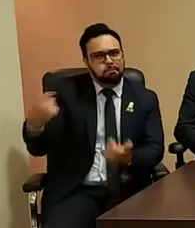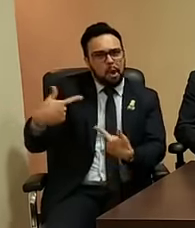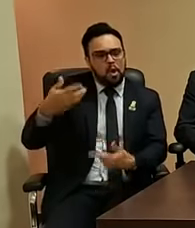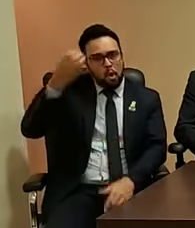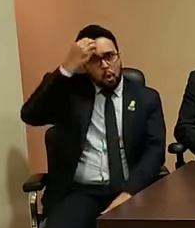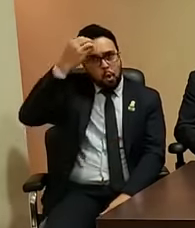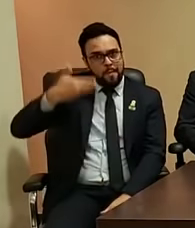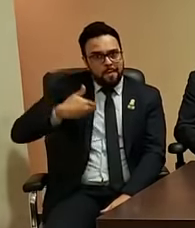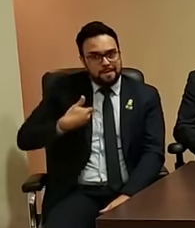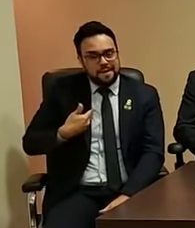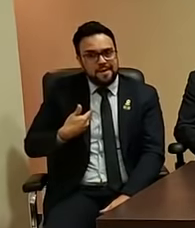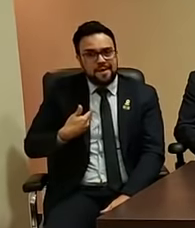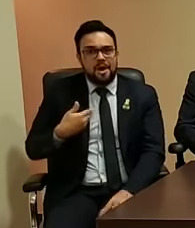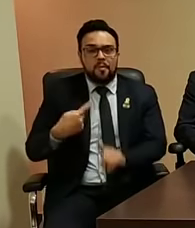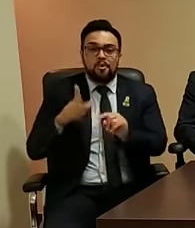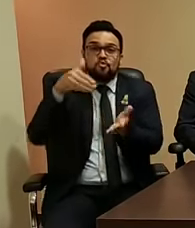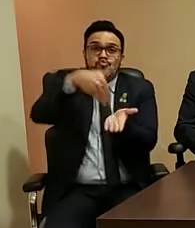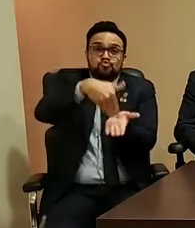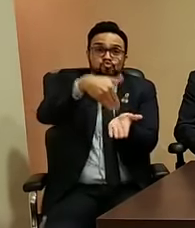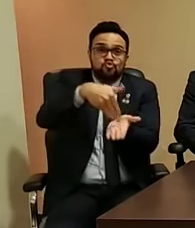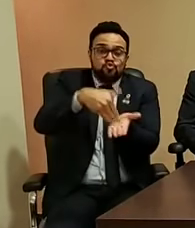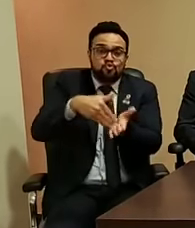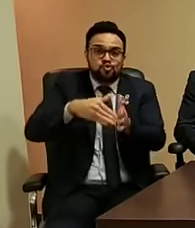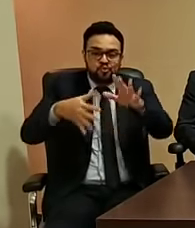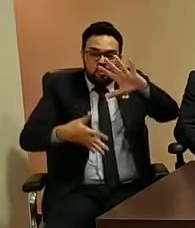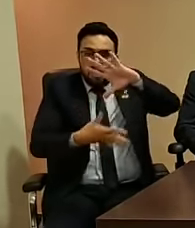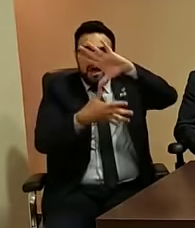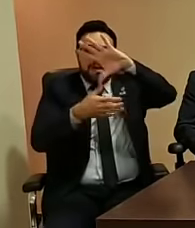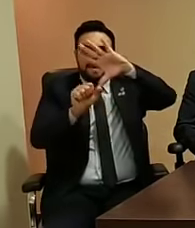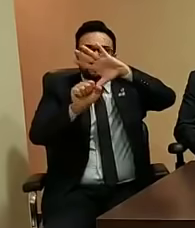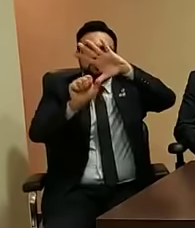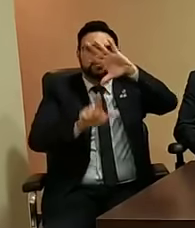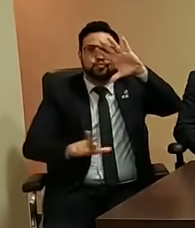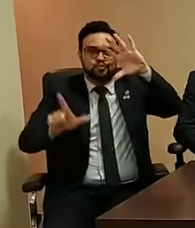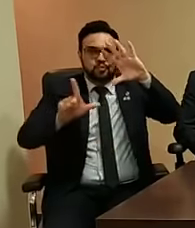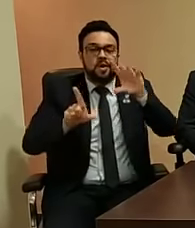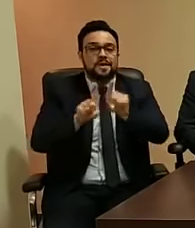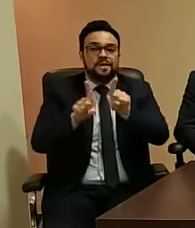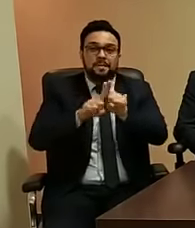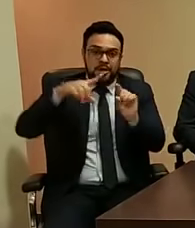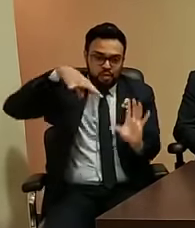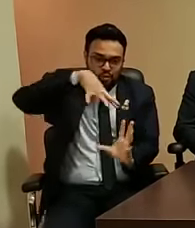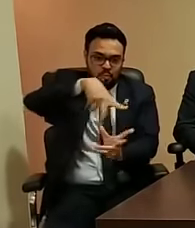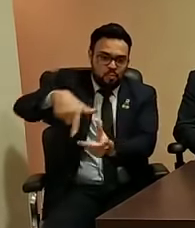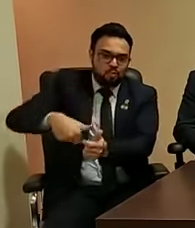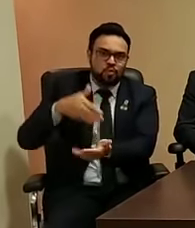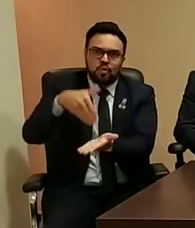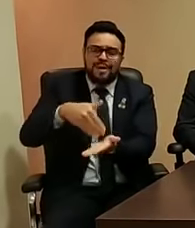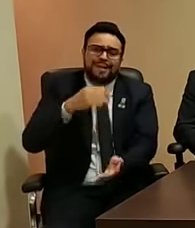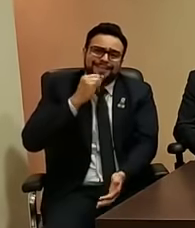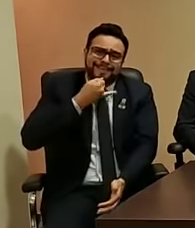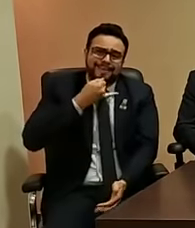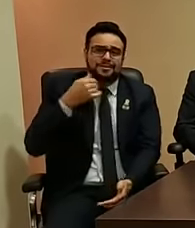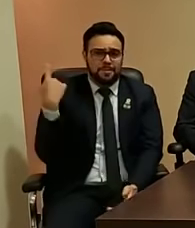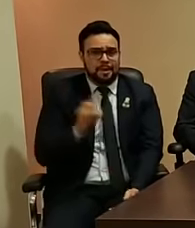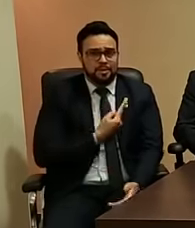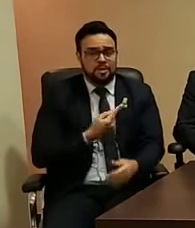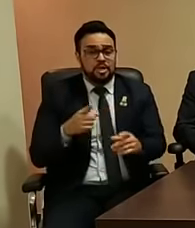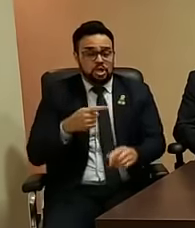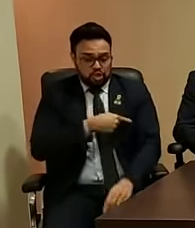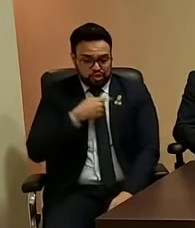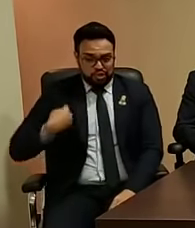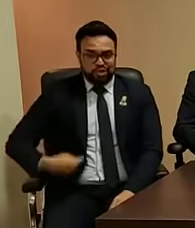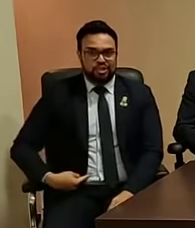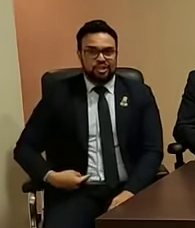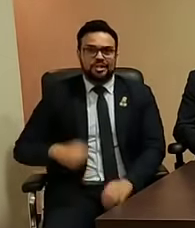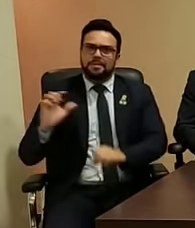esse praticamente último lugar, né? Somos os últimos da América do Sul, um dos últimos do mundo nessa questão aqui. Isso é triste para nós. A China está em